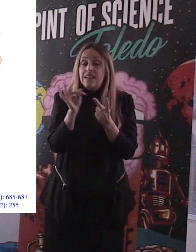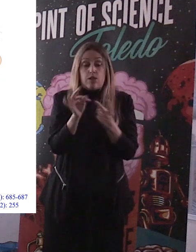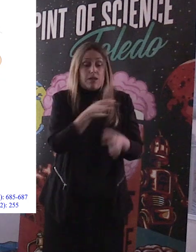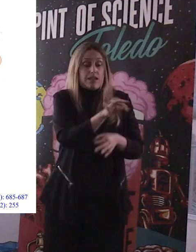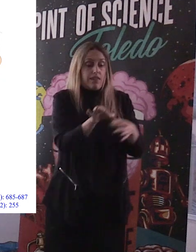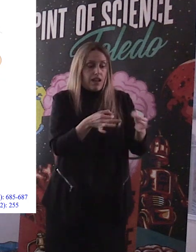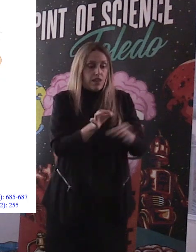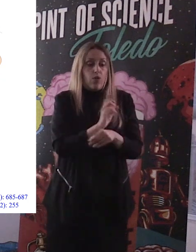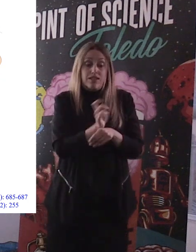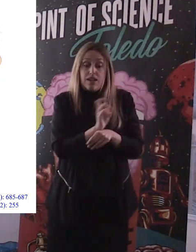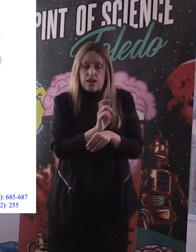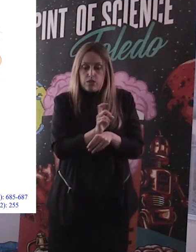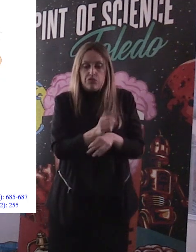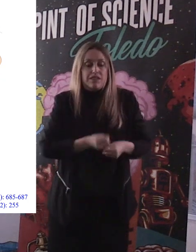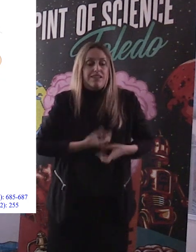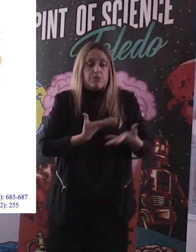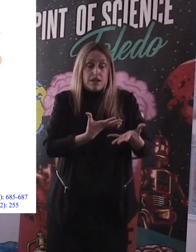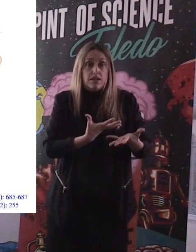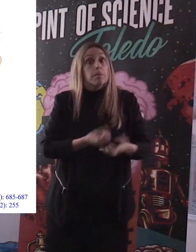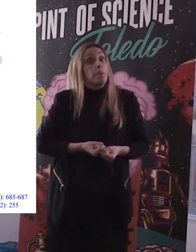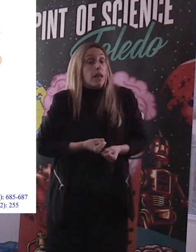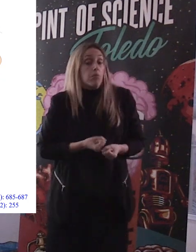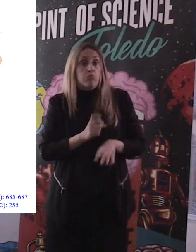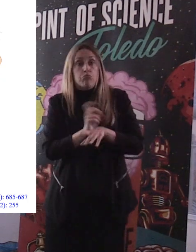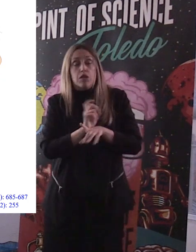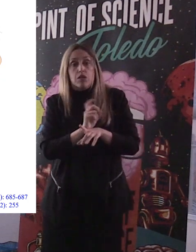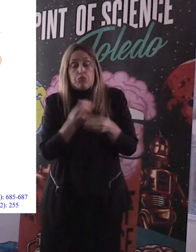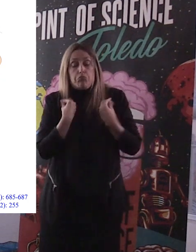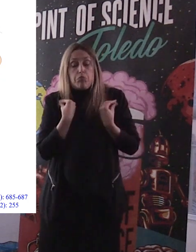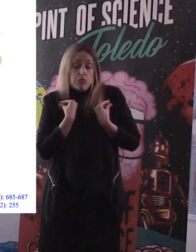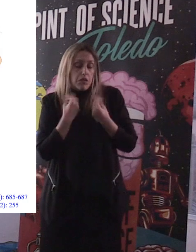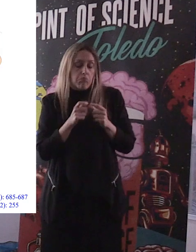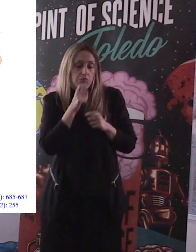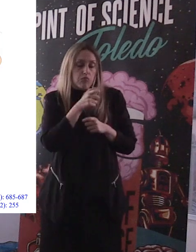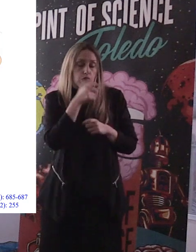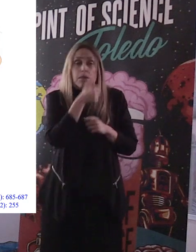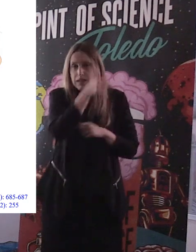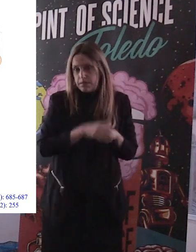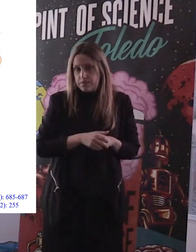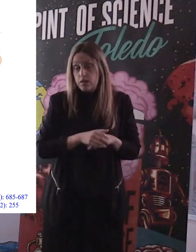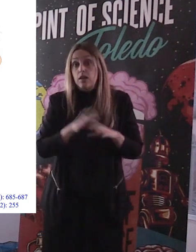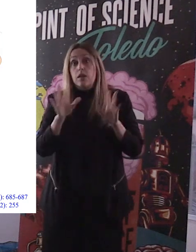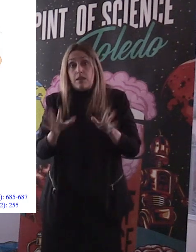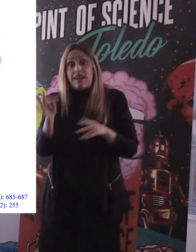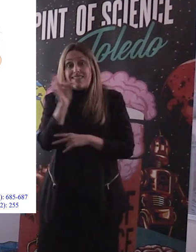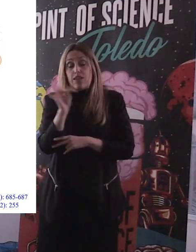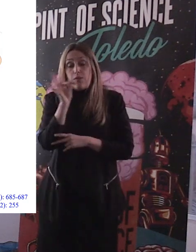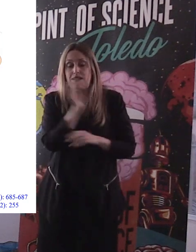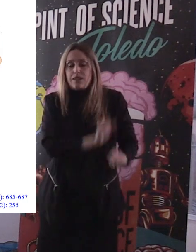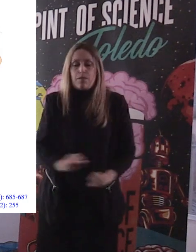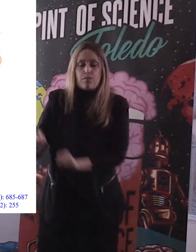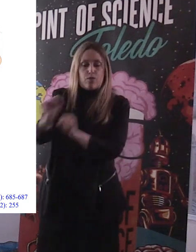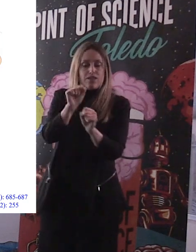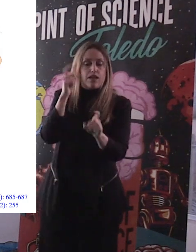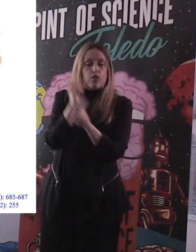células del ratón y el ratón vive más. Esto ha funcionado. Sin embargo, la telomerasa nos protege contra